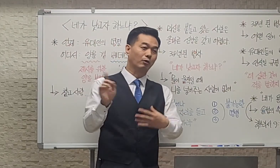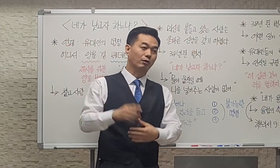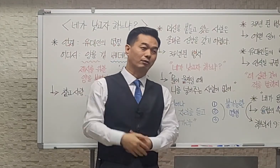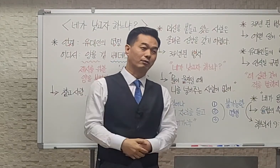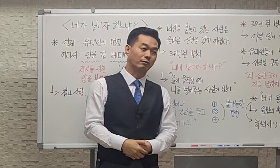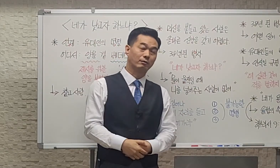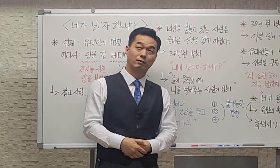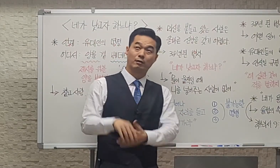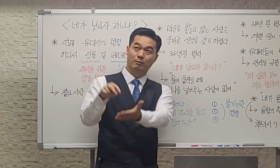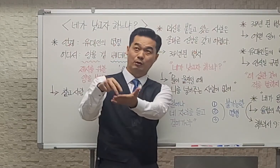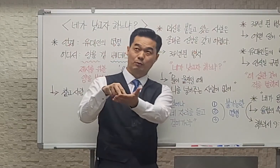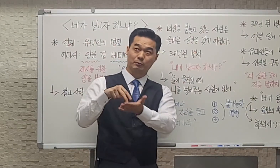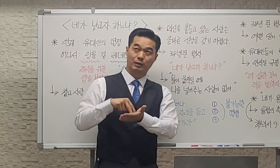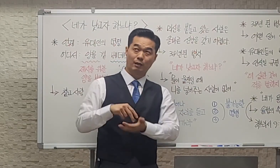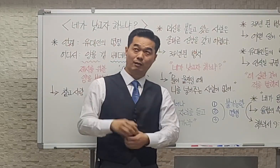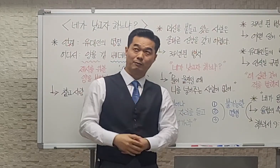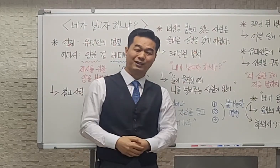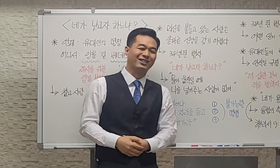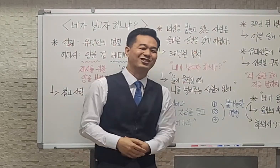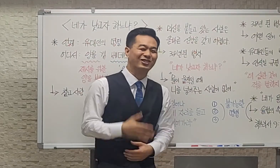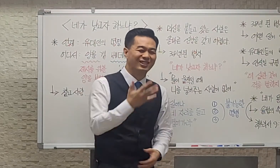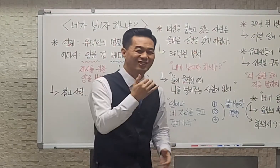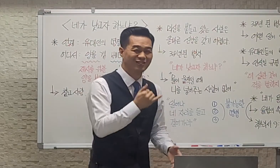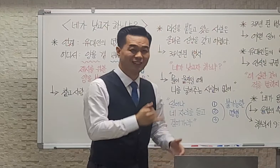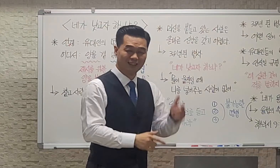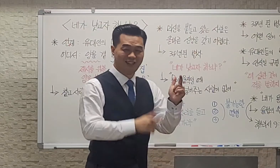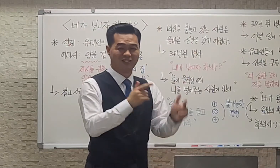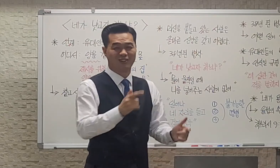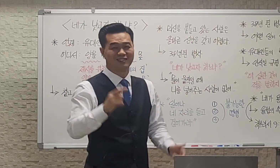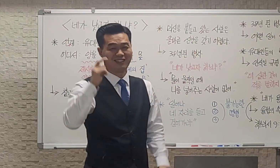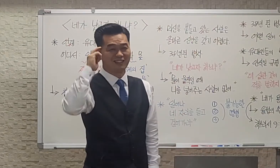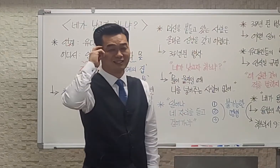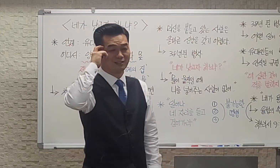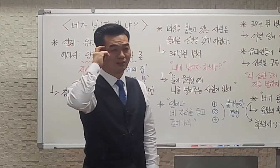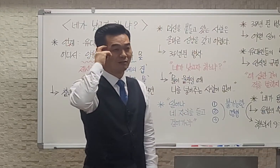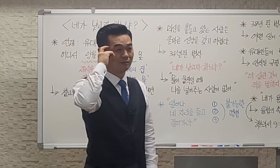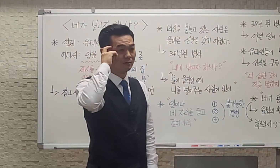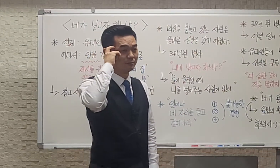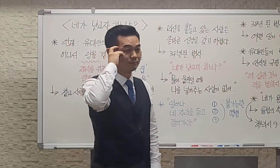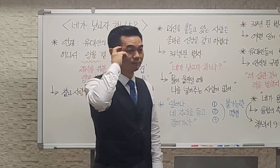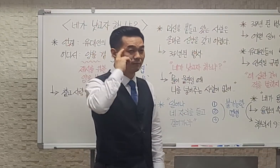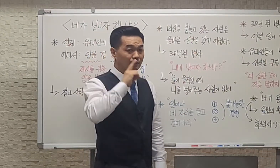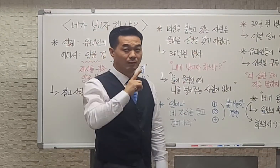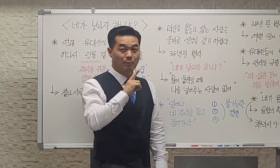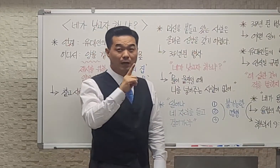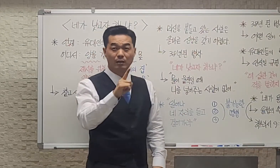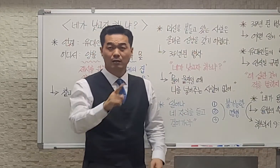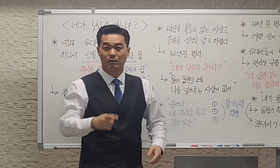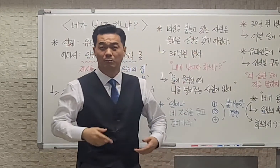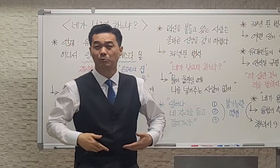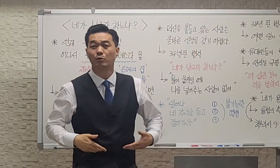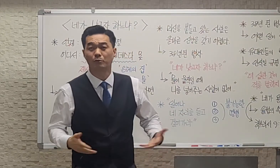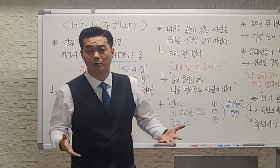그랬어? 바꿔봅시다. 이럴 수도 있고 여러 가지 생각이 있어요. 근데 말이 필요